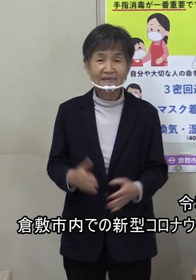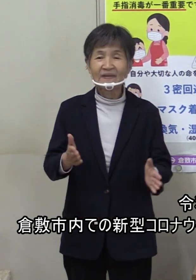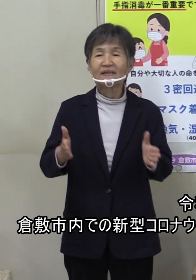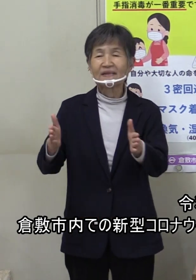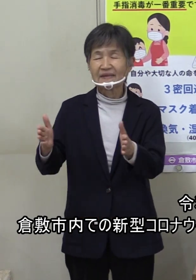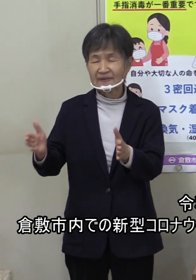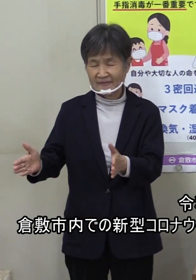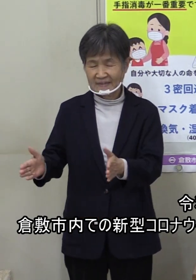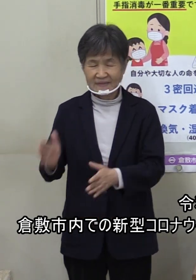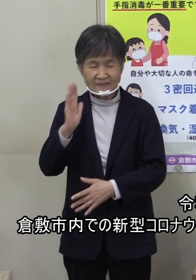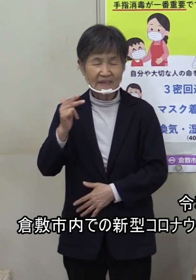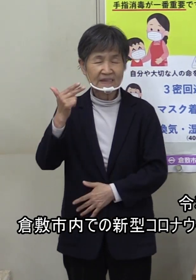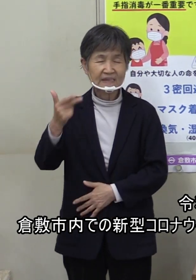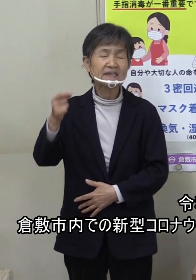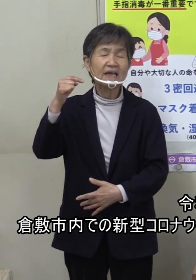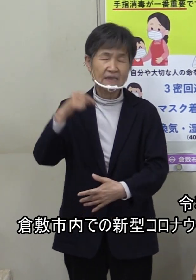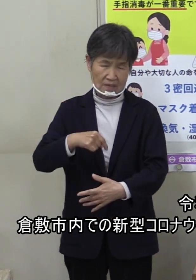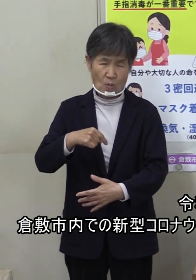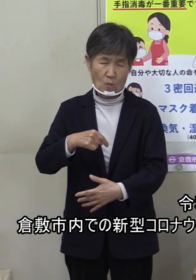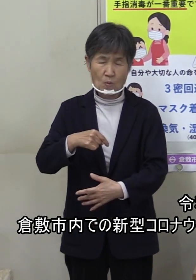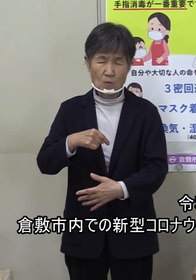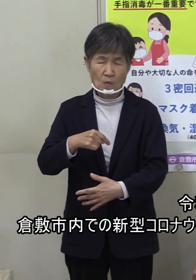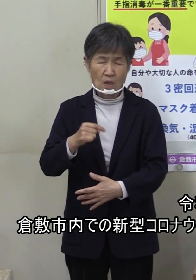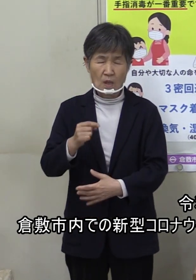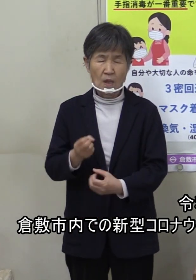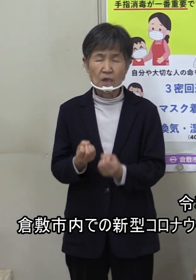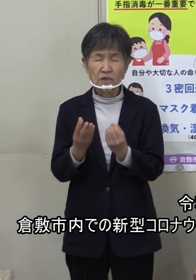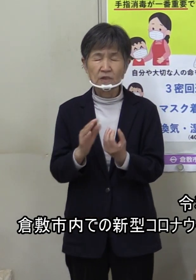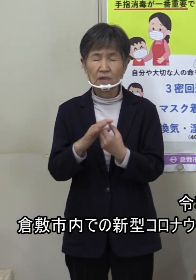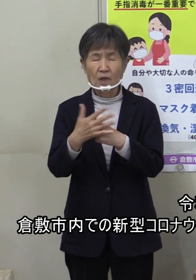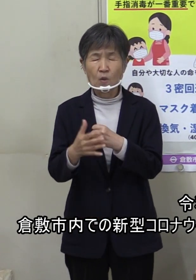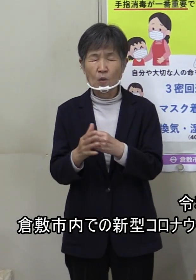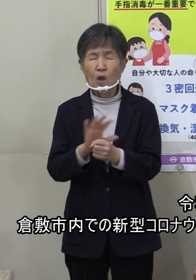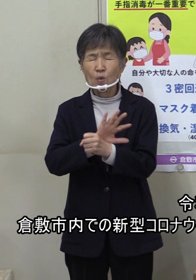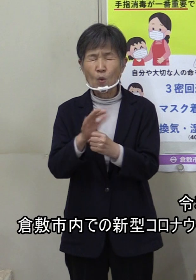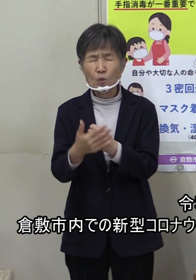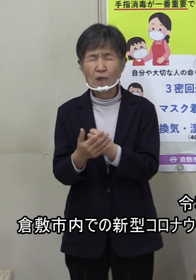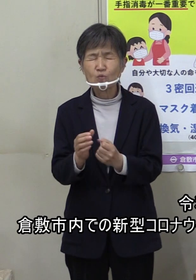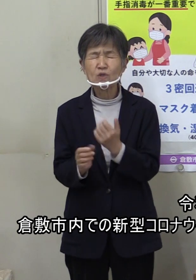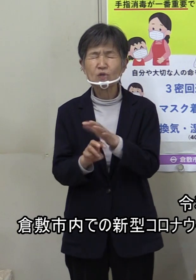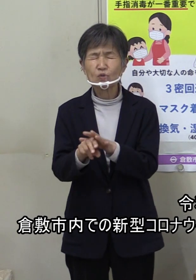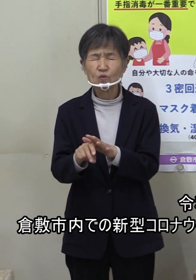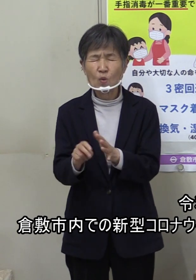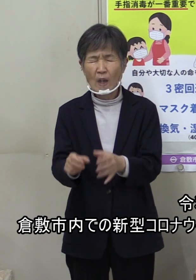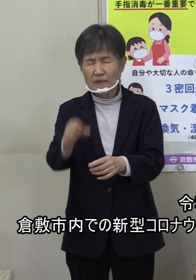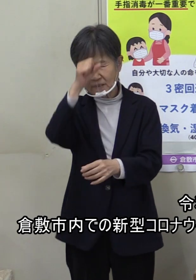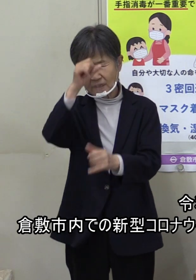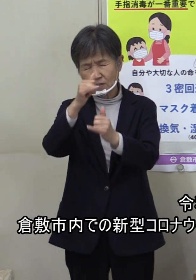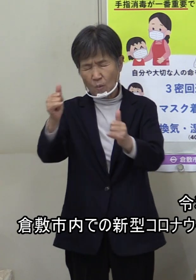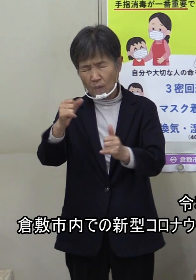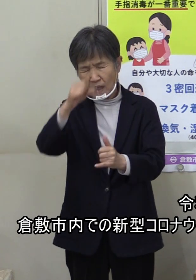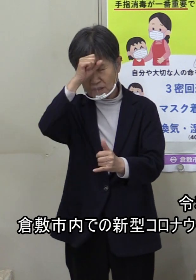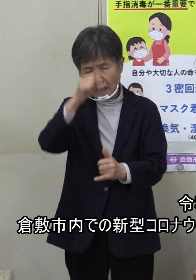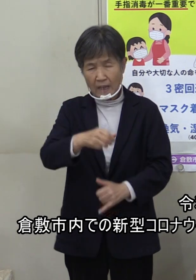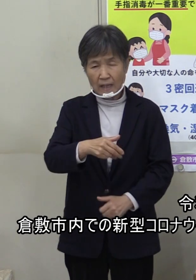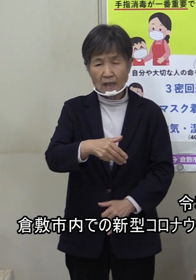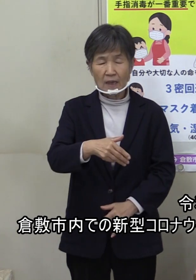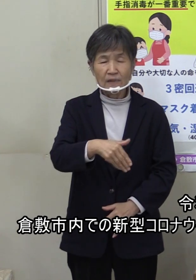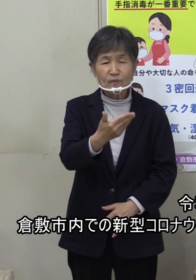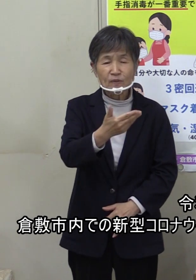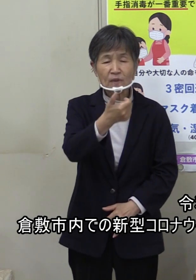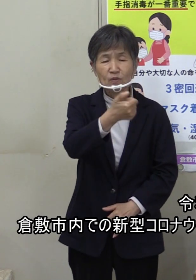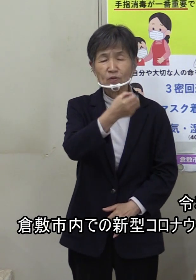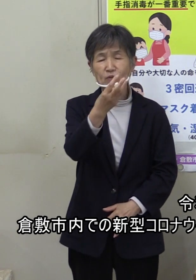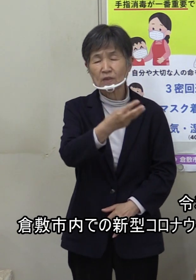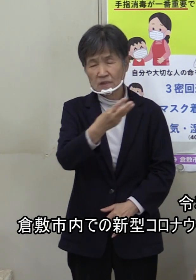それでは倉敷市内における新型コロナウイルス感染症患者953例目から